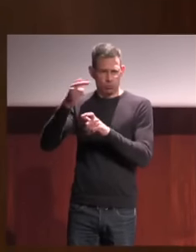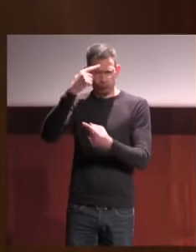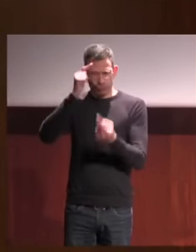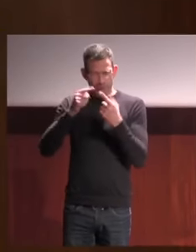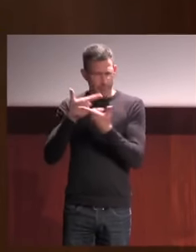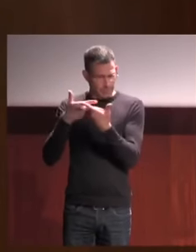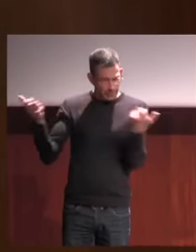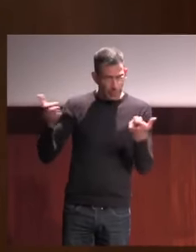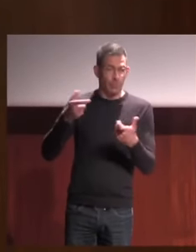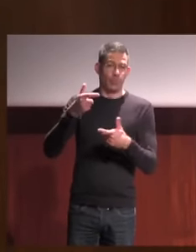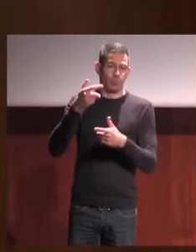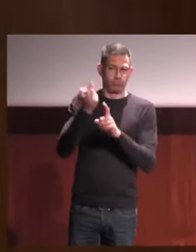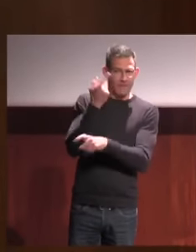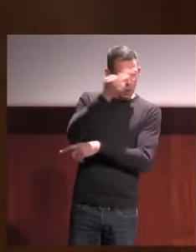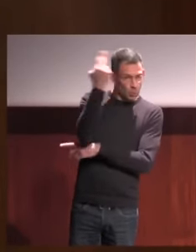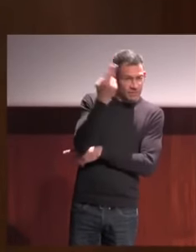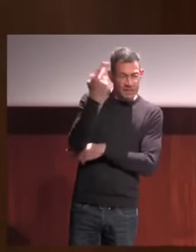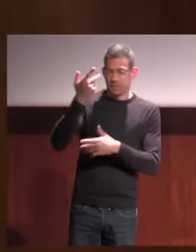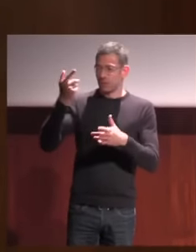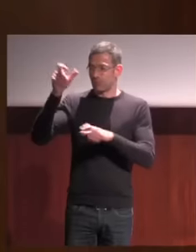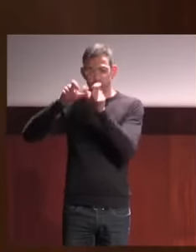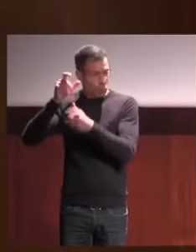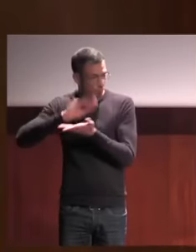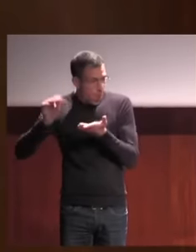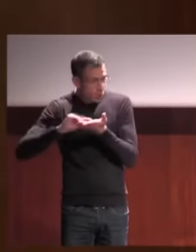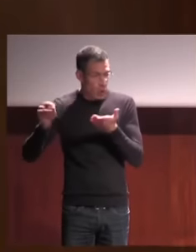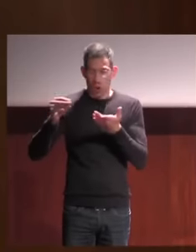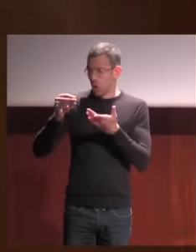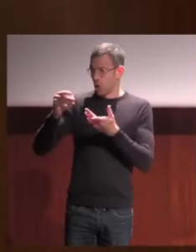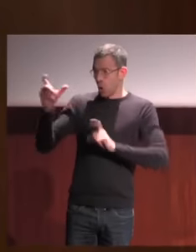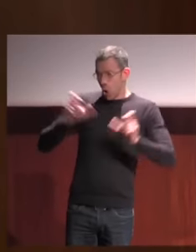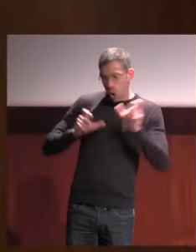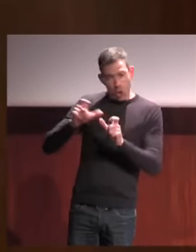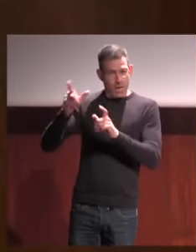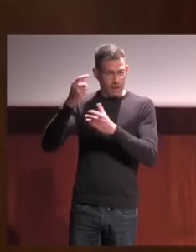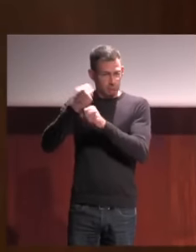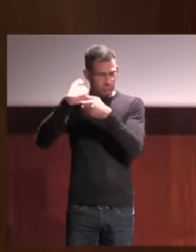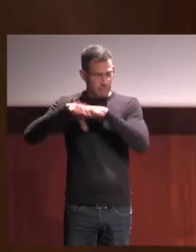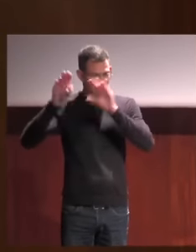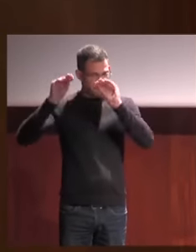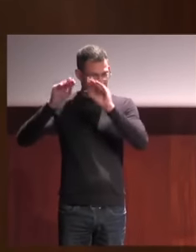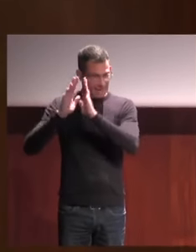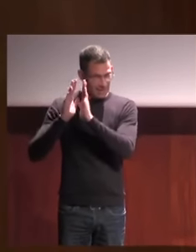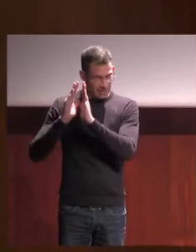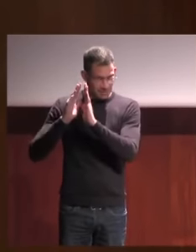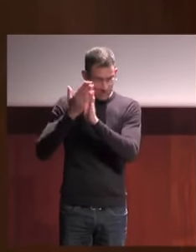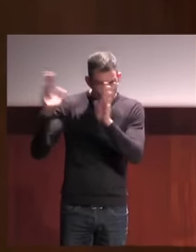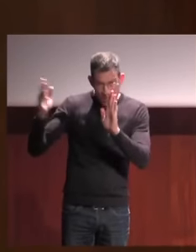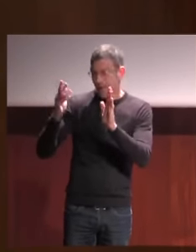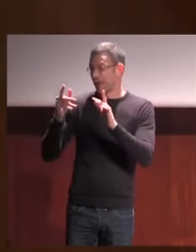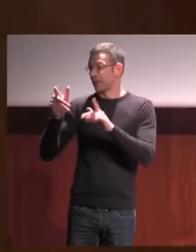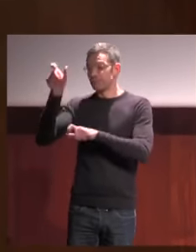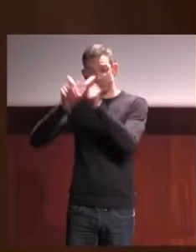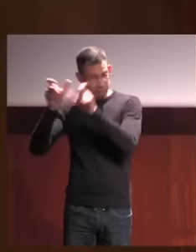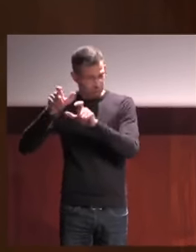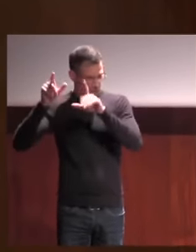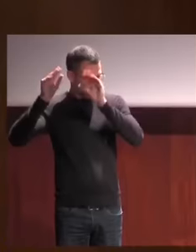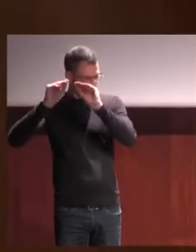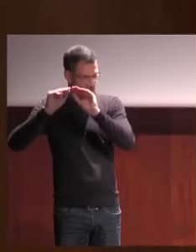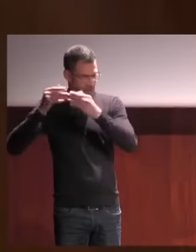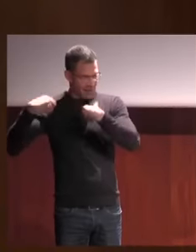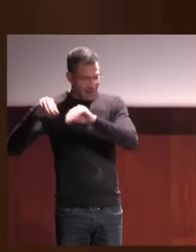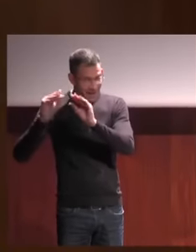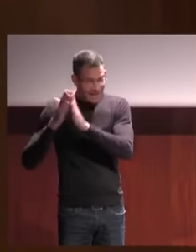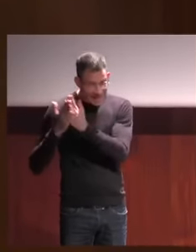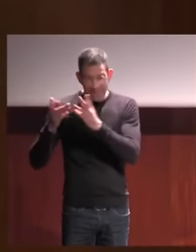à des auteurs, à des confrères bibliothécaires, à des libraires et à nos confrères de l'Institut national de jeunes